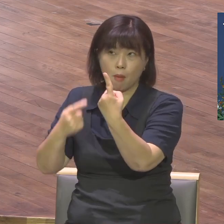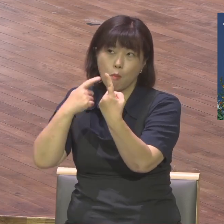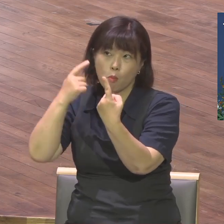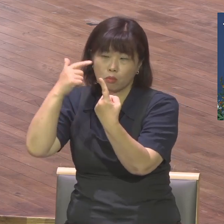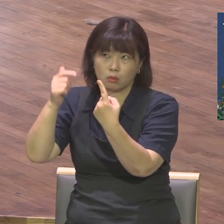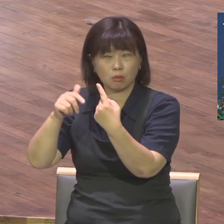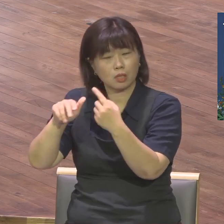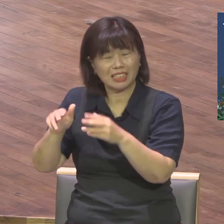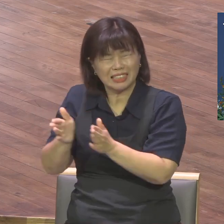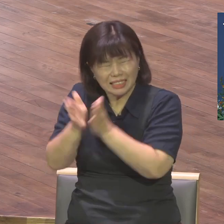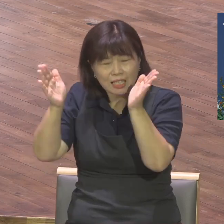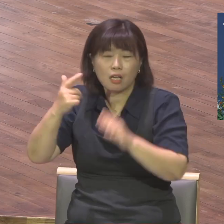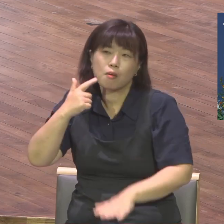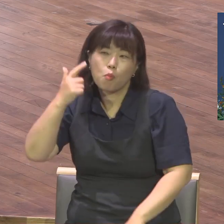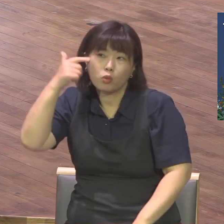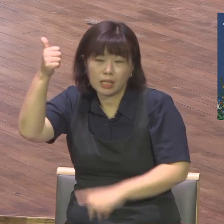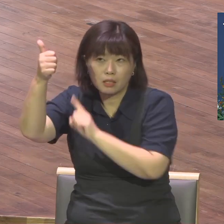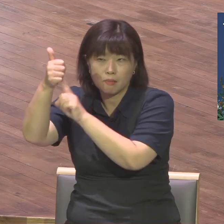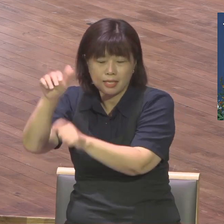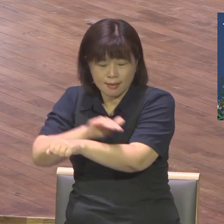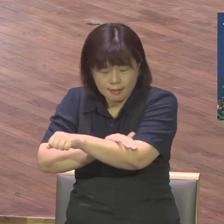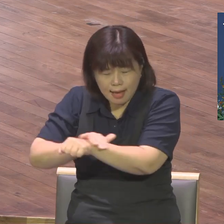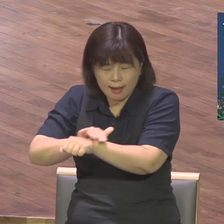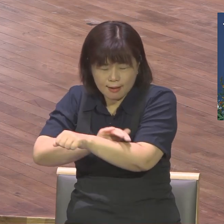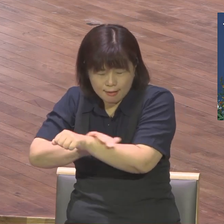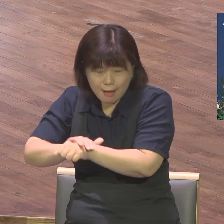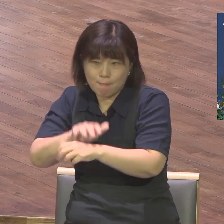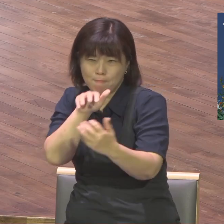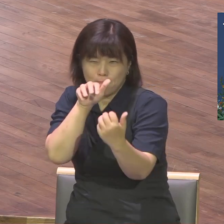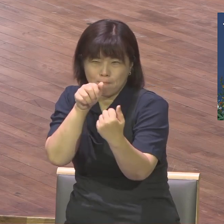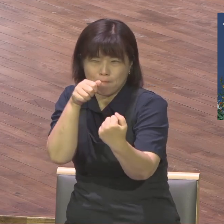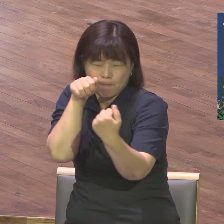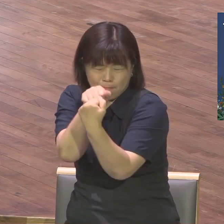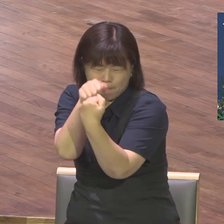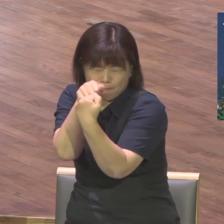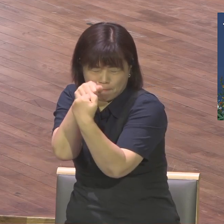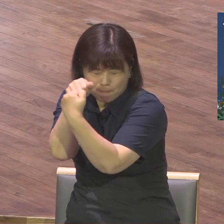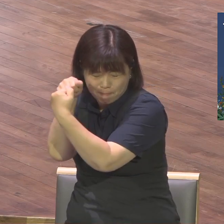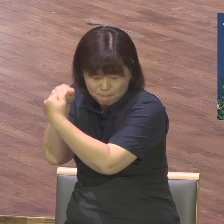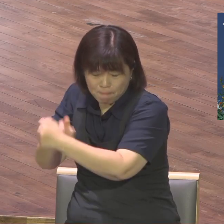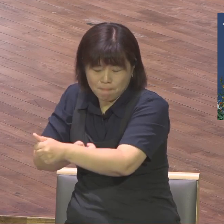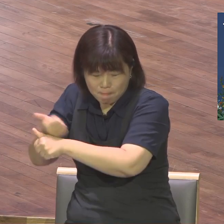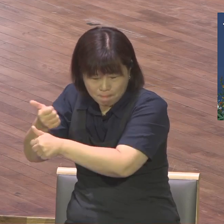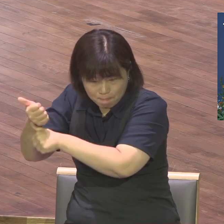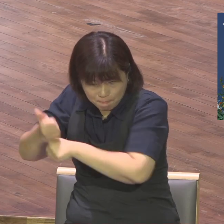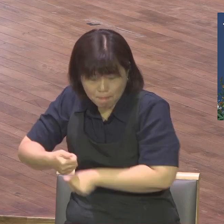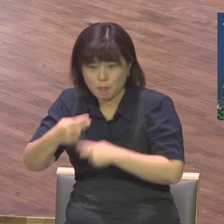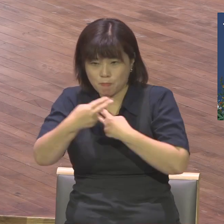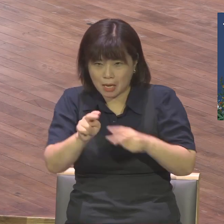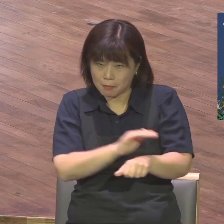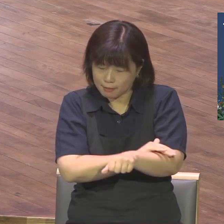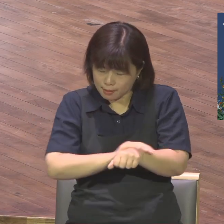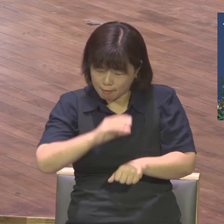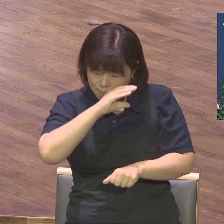응? 세워놨잖아요. 지금 이제 뭐가 필요해요? 일을 끝납니까?